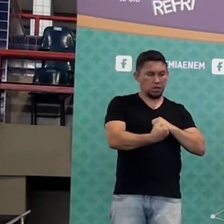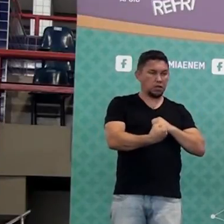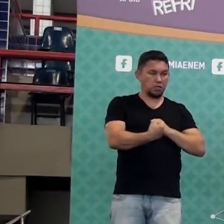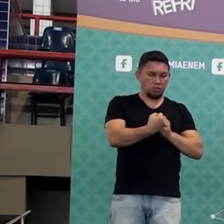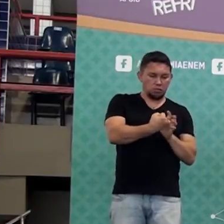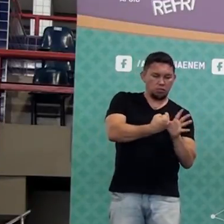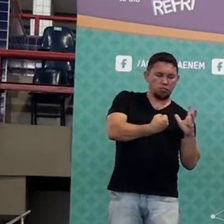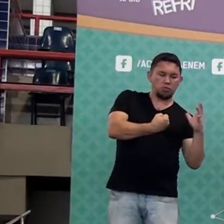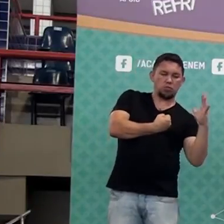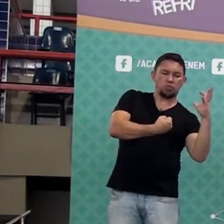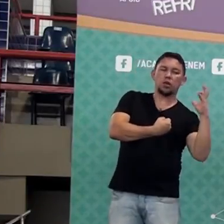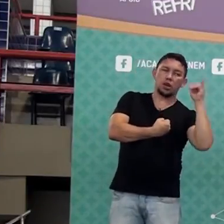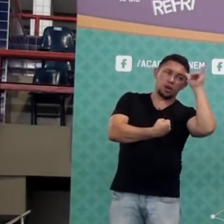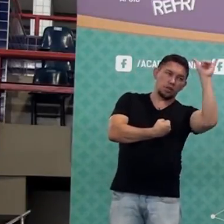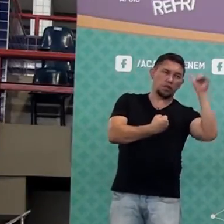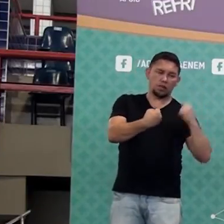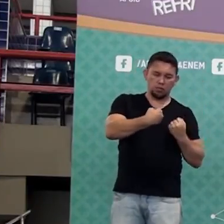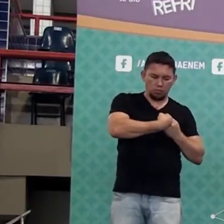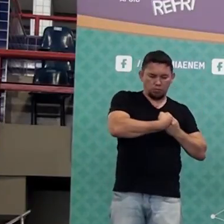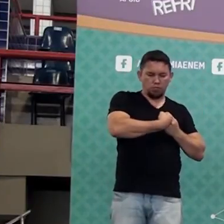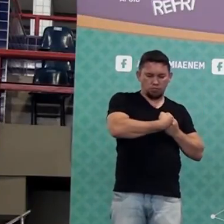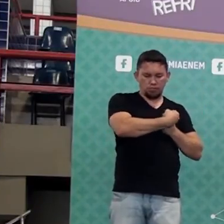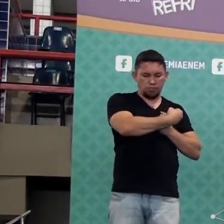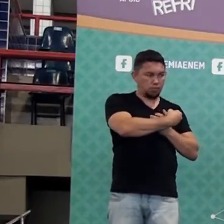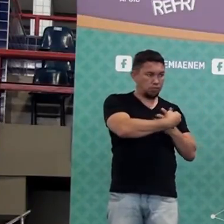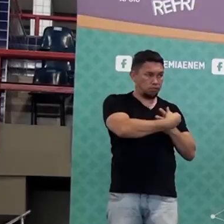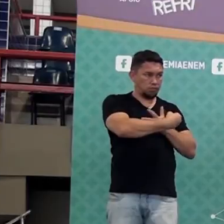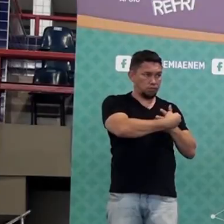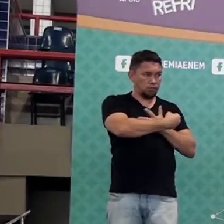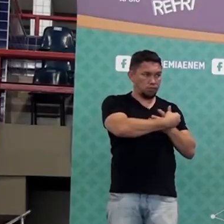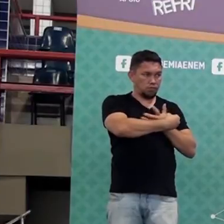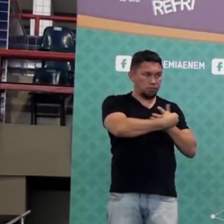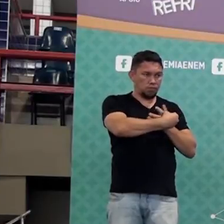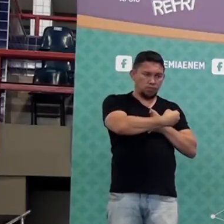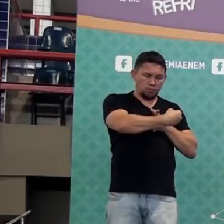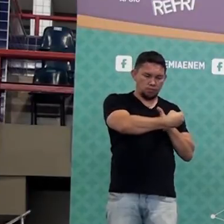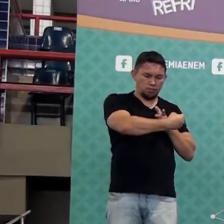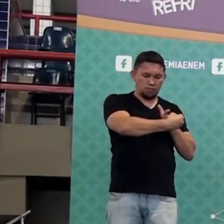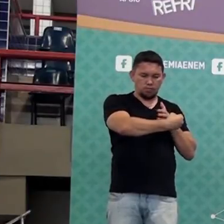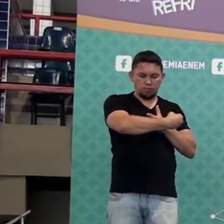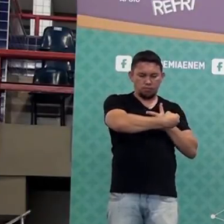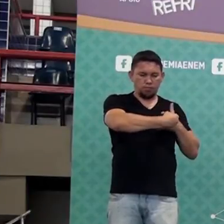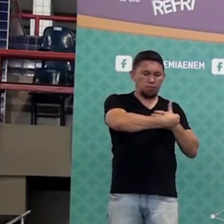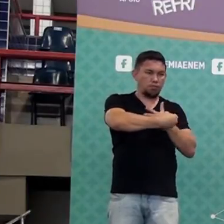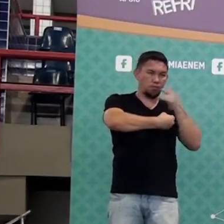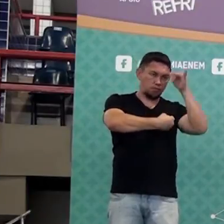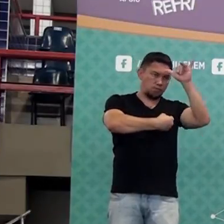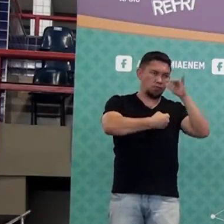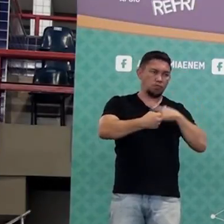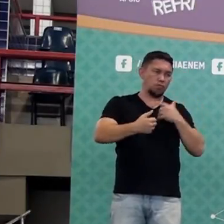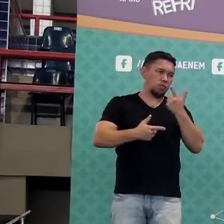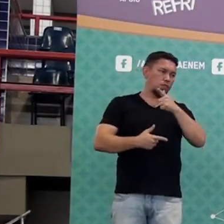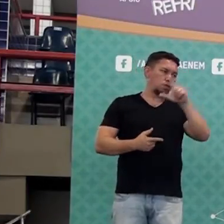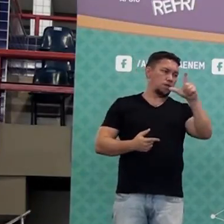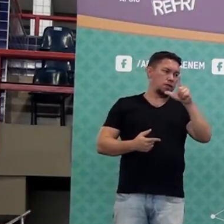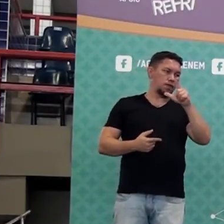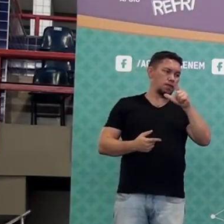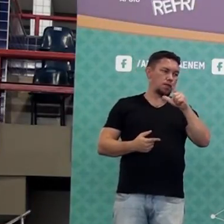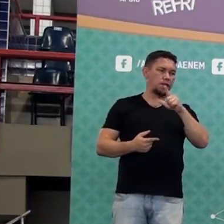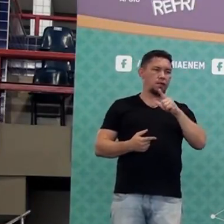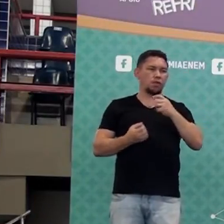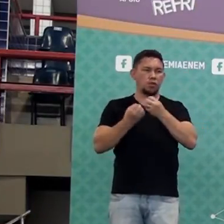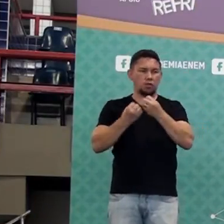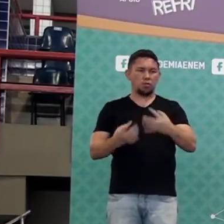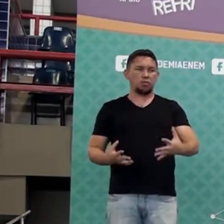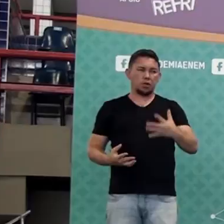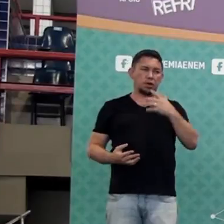nenhum rachamento, nenhuma fissura, que aí o material radioativo pode escapar, tá? Então, é uma outra desvantagem.